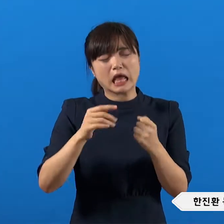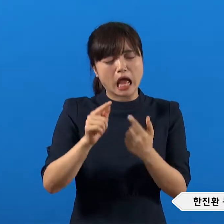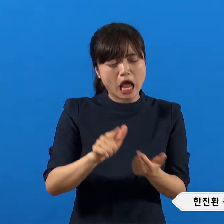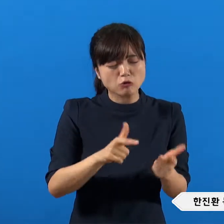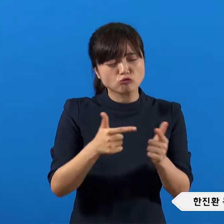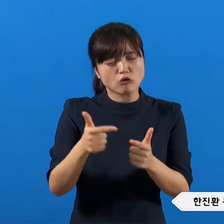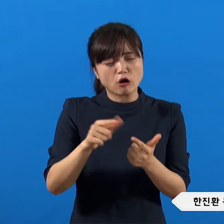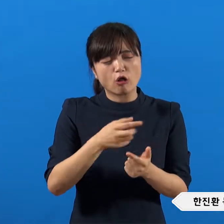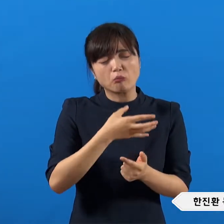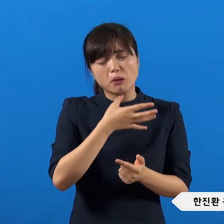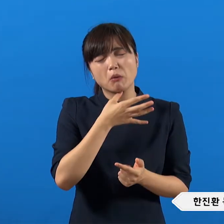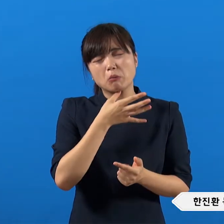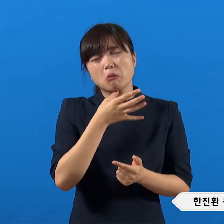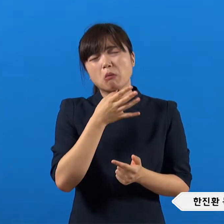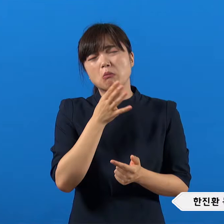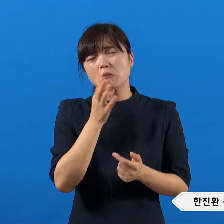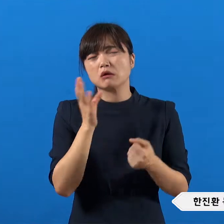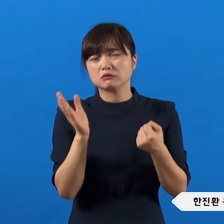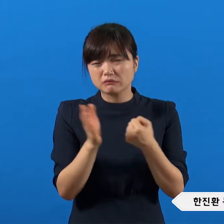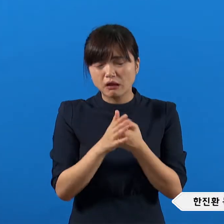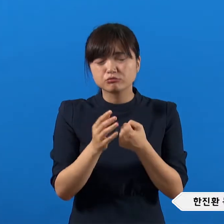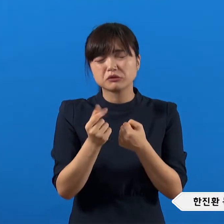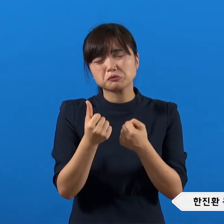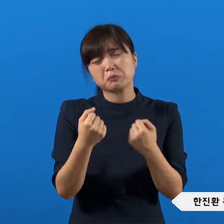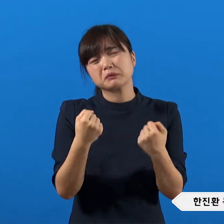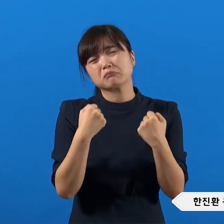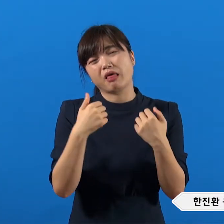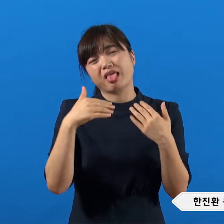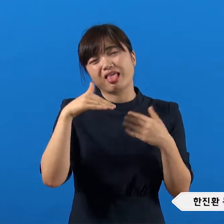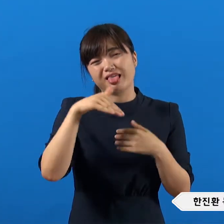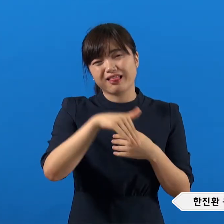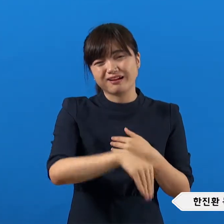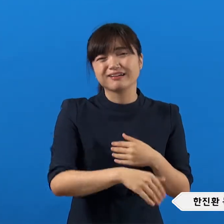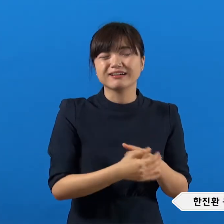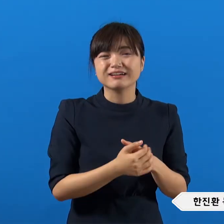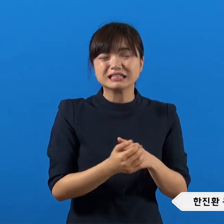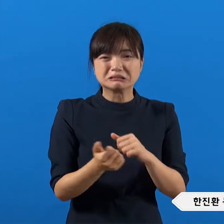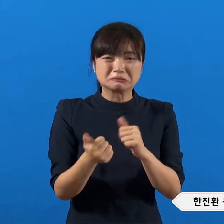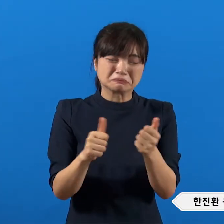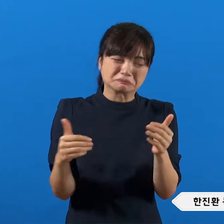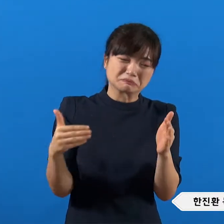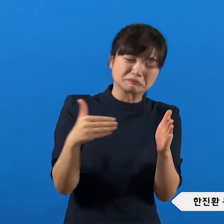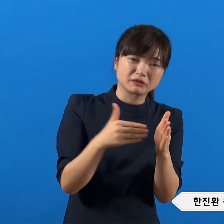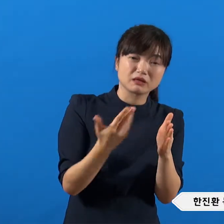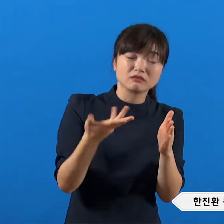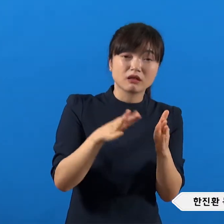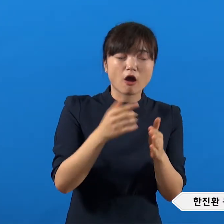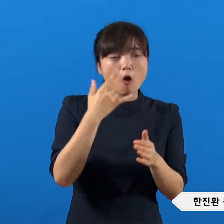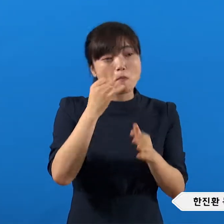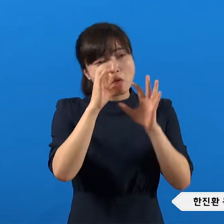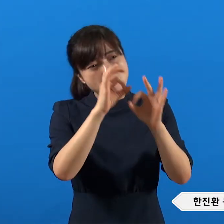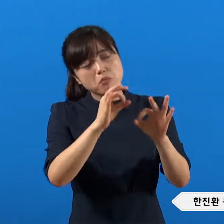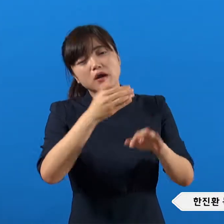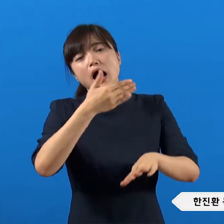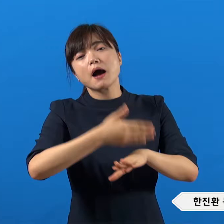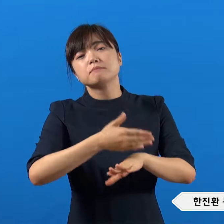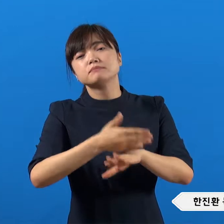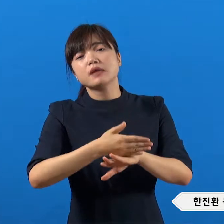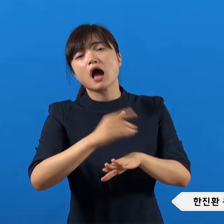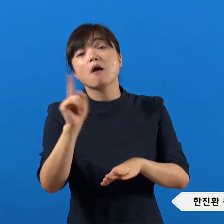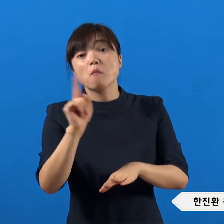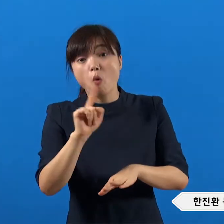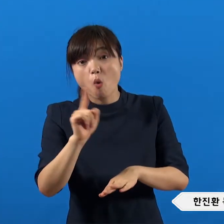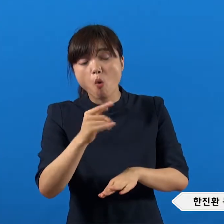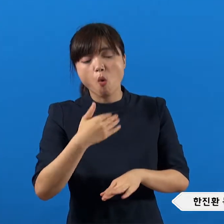이제 떠나실 날이 가까워옵니다. 어머니를 바라볼 때마다 감사한 것은 우리